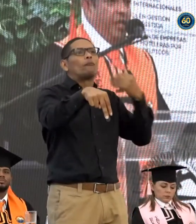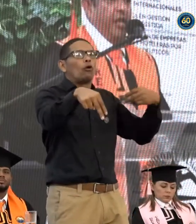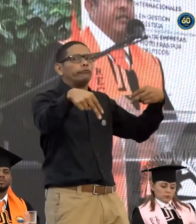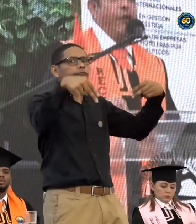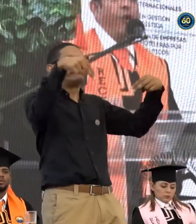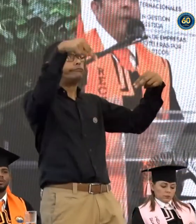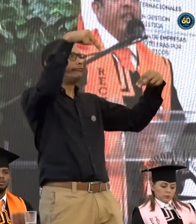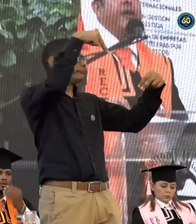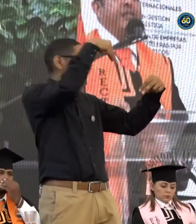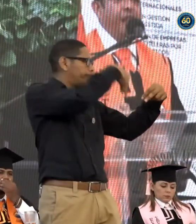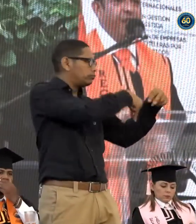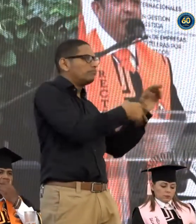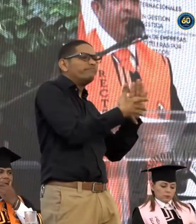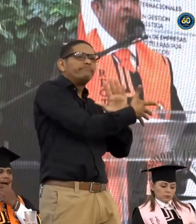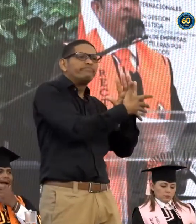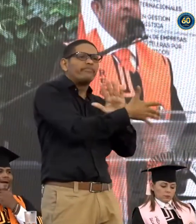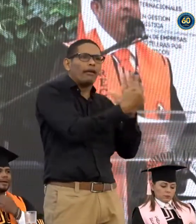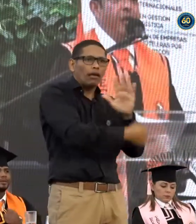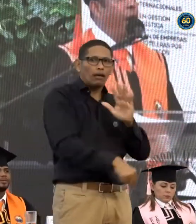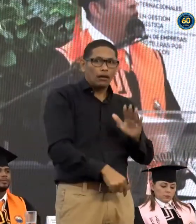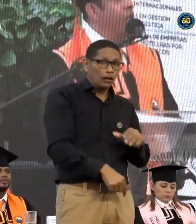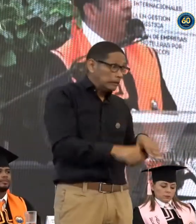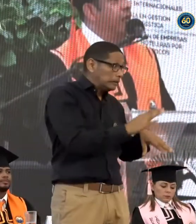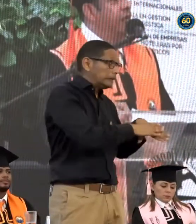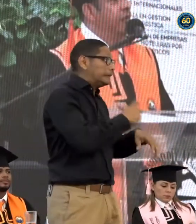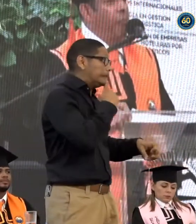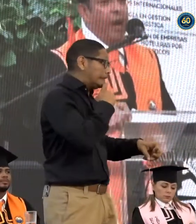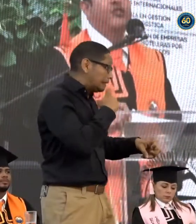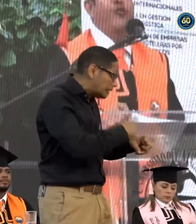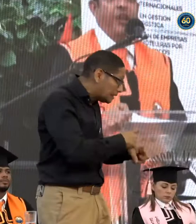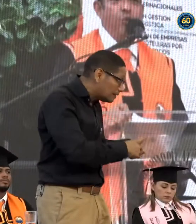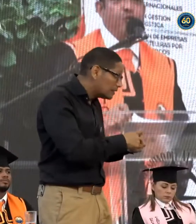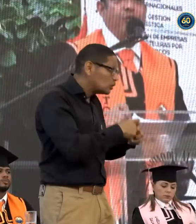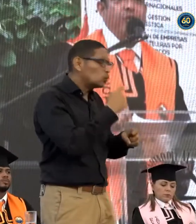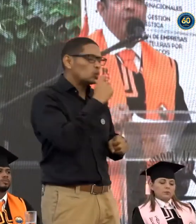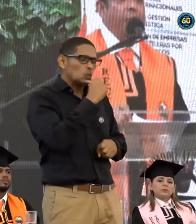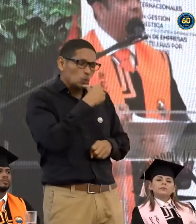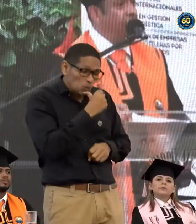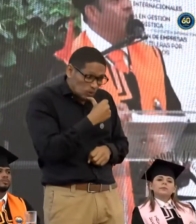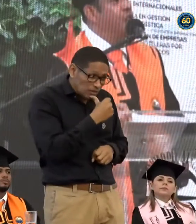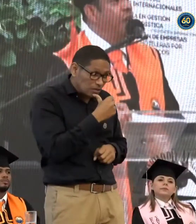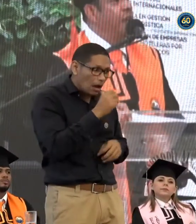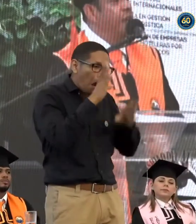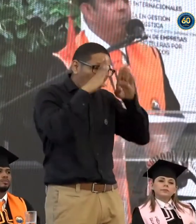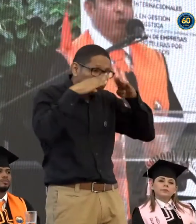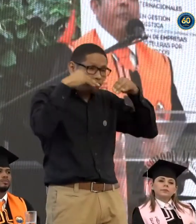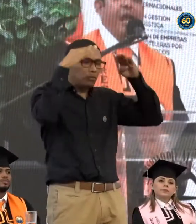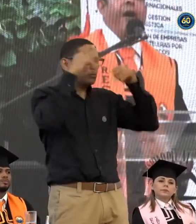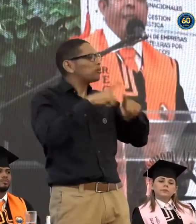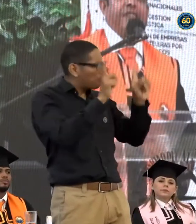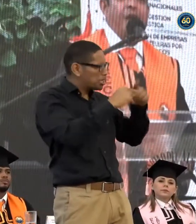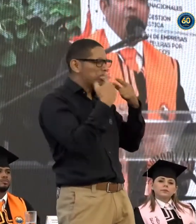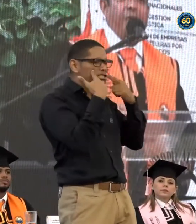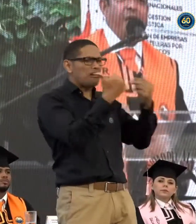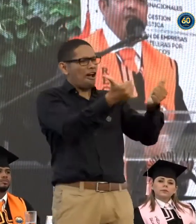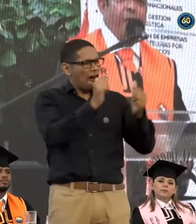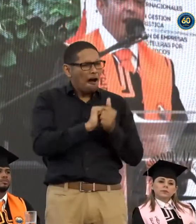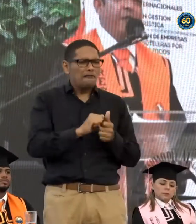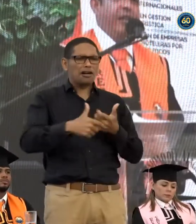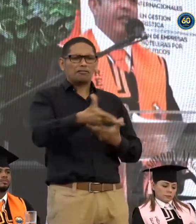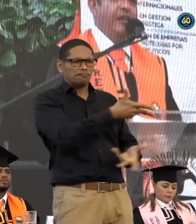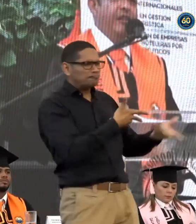va a ser difícil te va a costar vas a sufrir mucho vas a trasnochar pero también la vas a pasar muy bien te vas a divertir